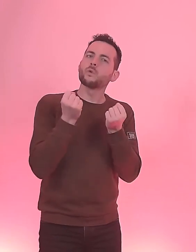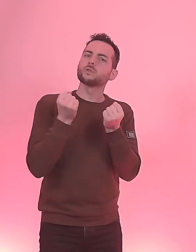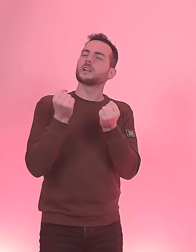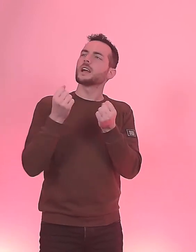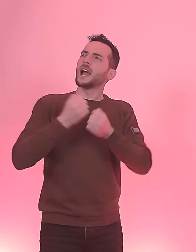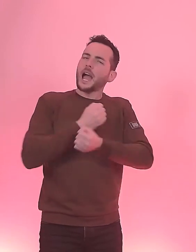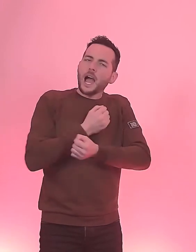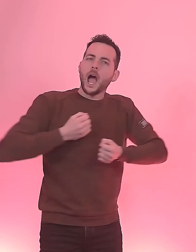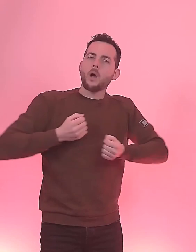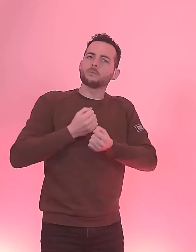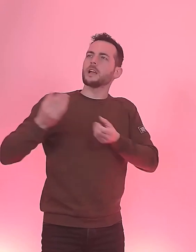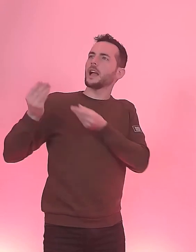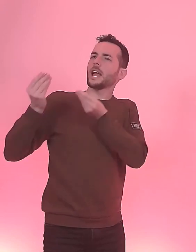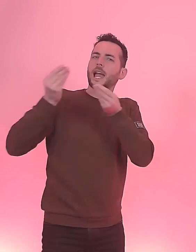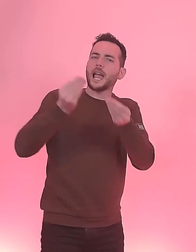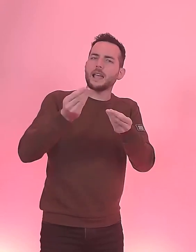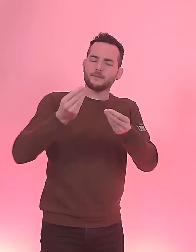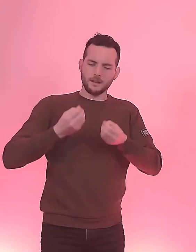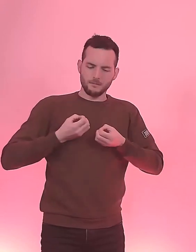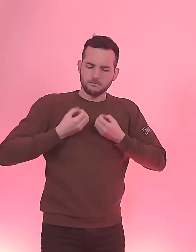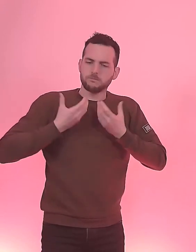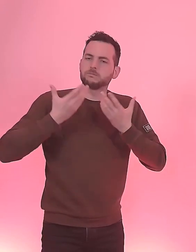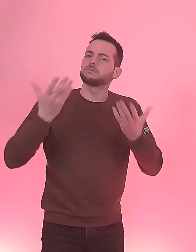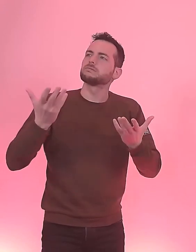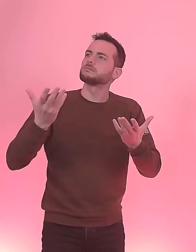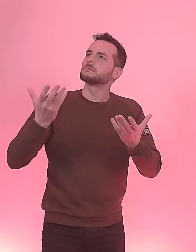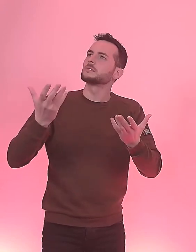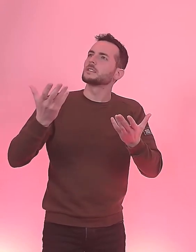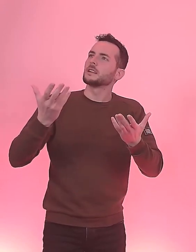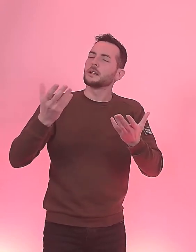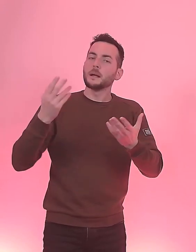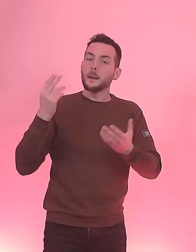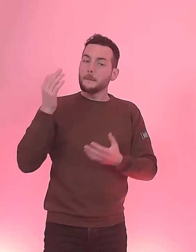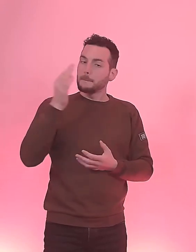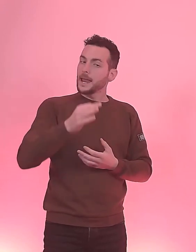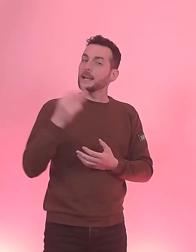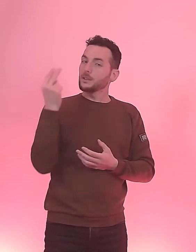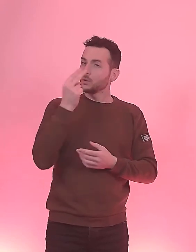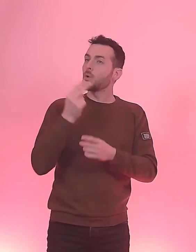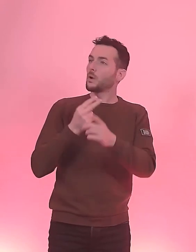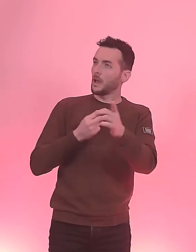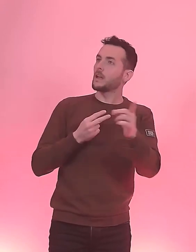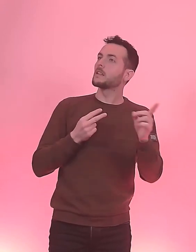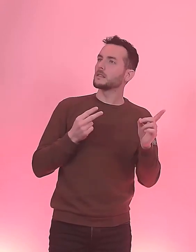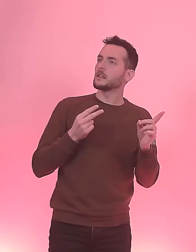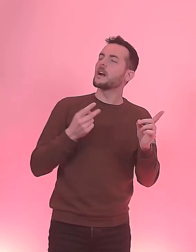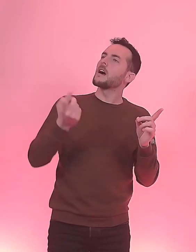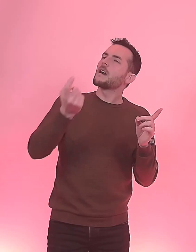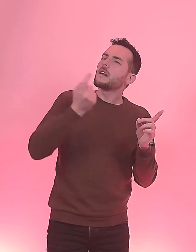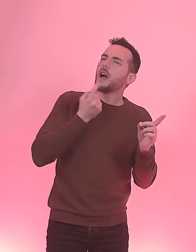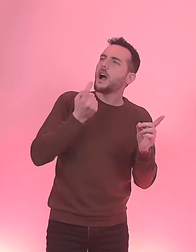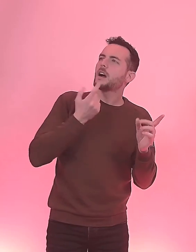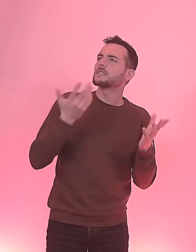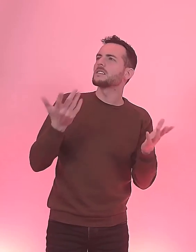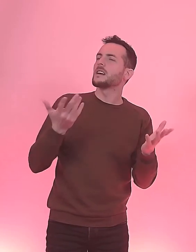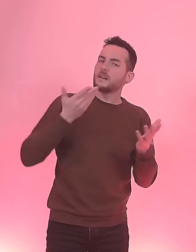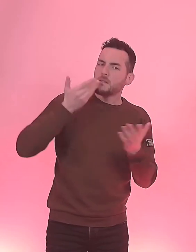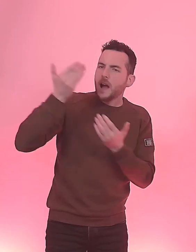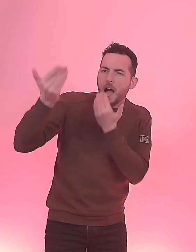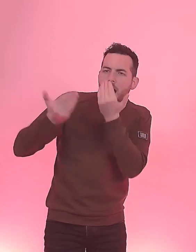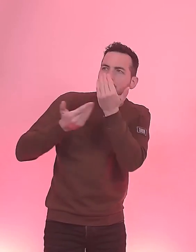om dat naar buiten te brengen om een plek te zoeken heren waarbij ze een klacht heren en vragen